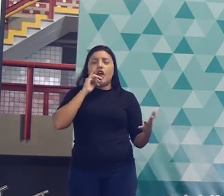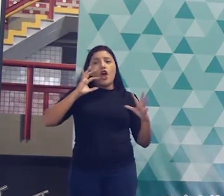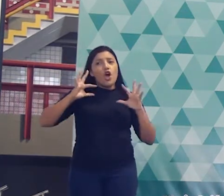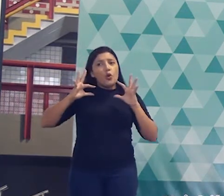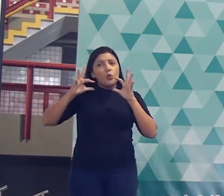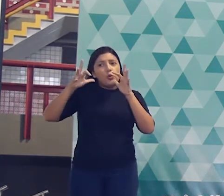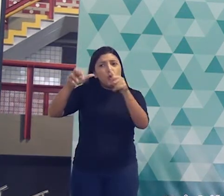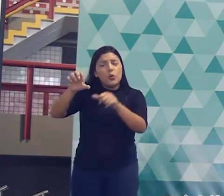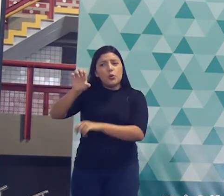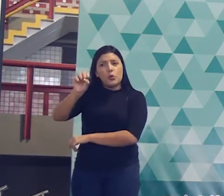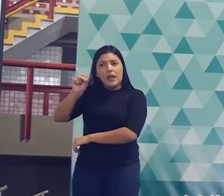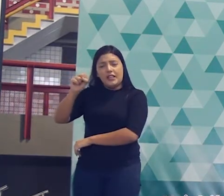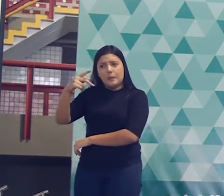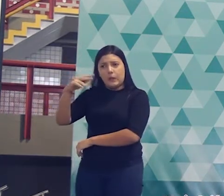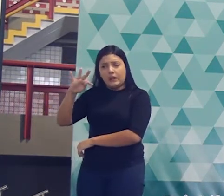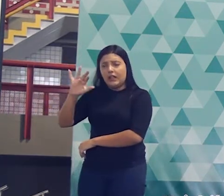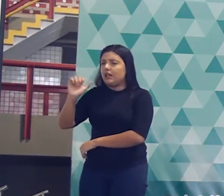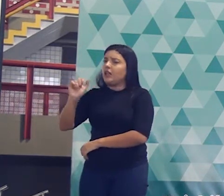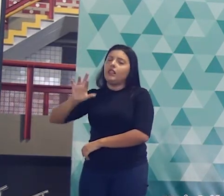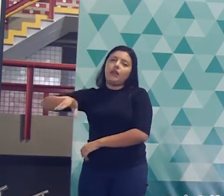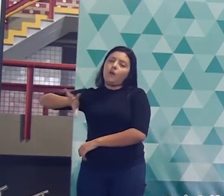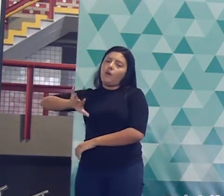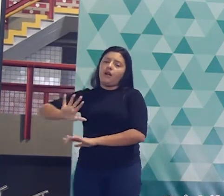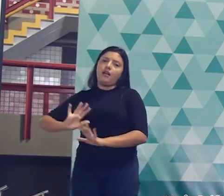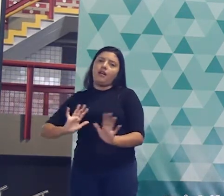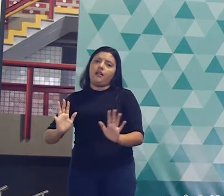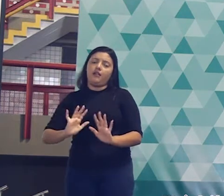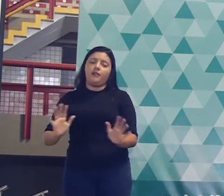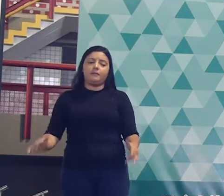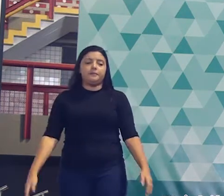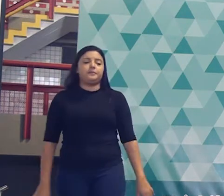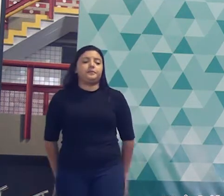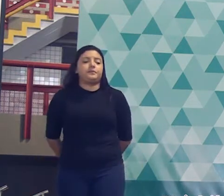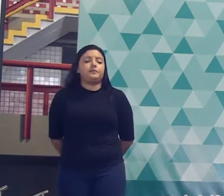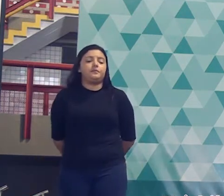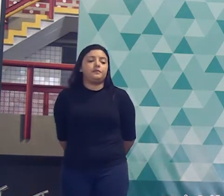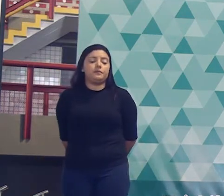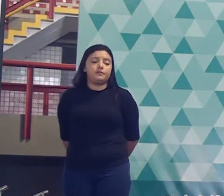espontânea. Tudo bem? Vamos lá, galerinha. Vamos para a próxima questão, ó.